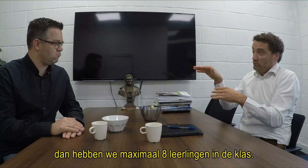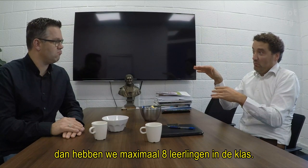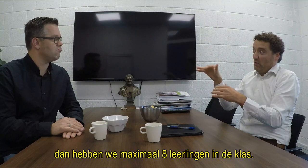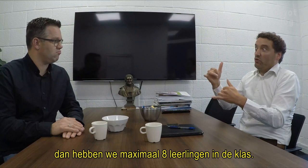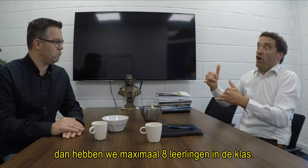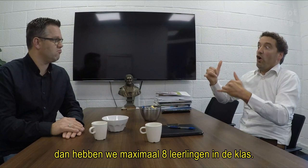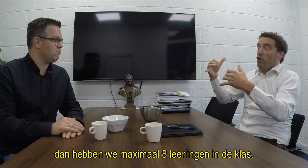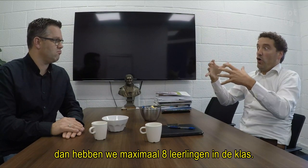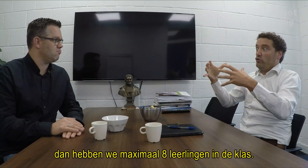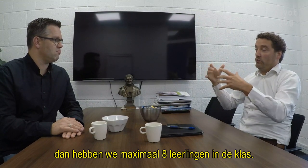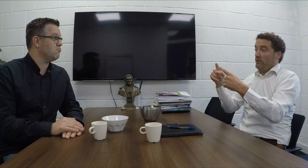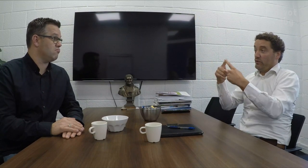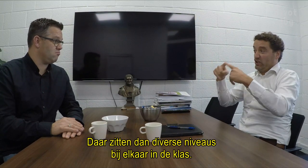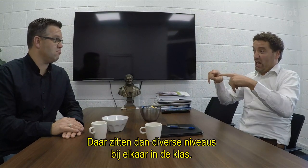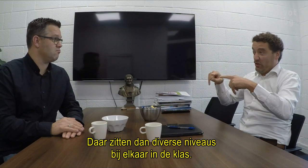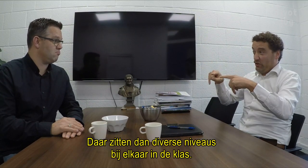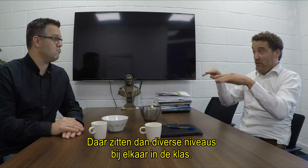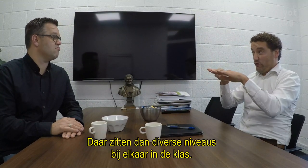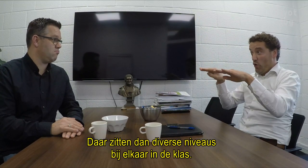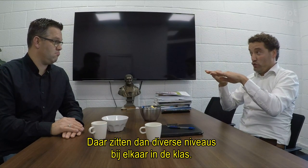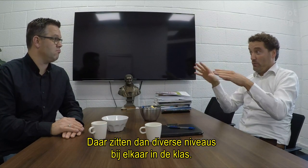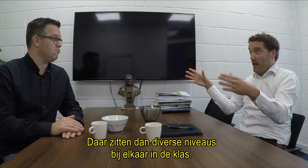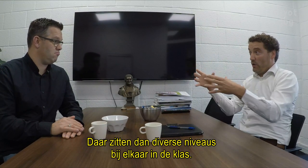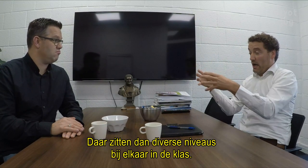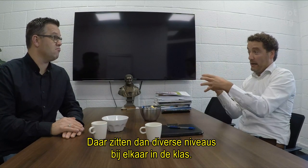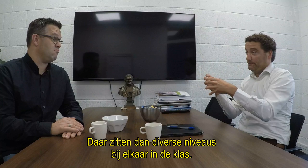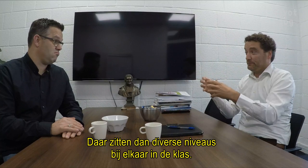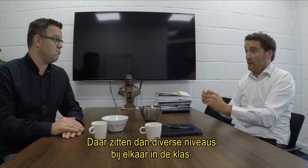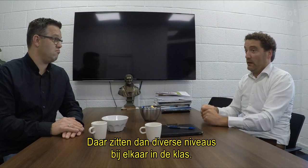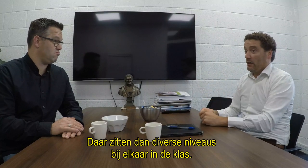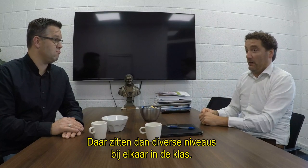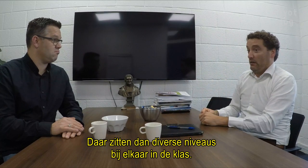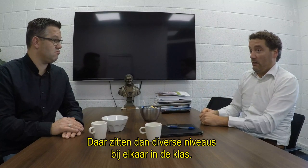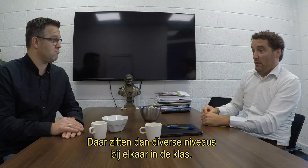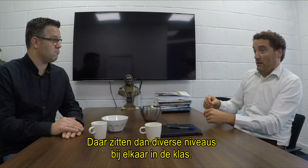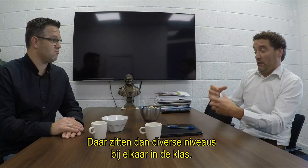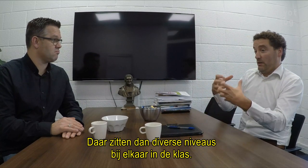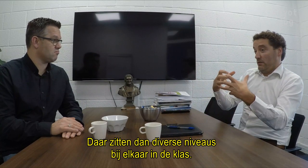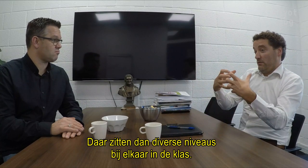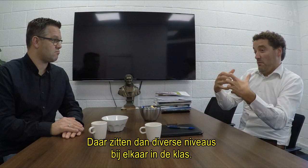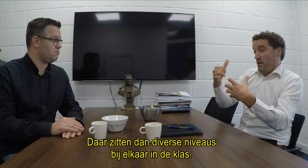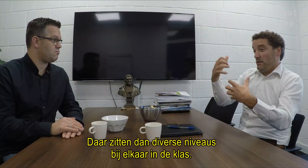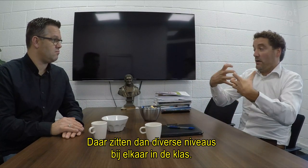in de klas zijn. Daar zitten dan diverse niveaus bij elkaar in de klas.